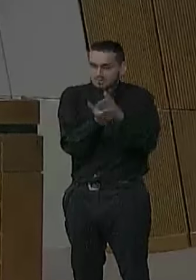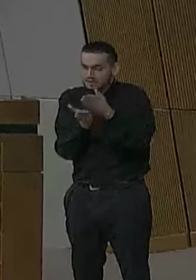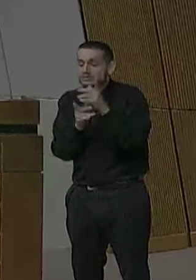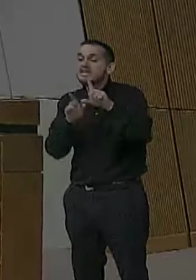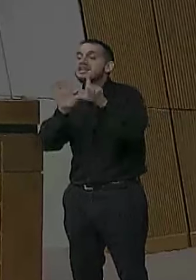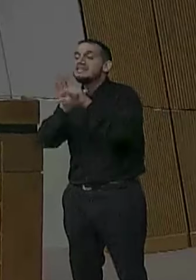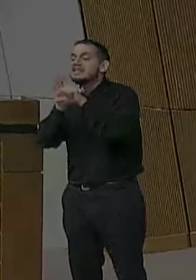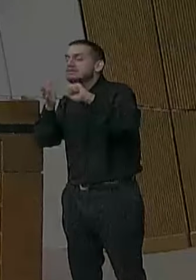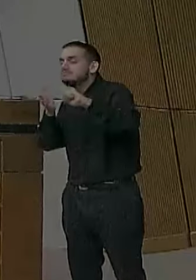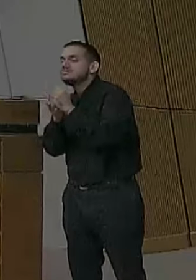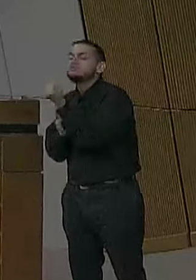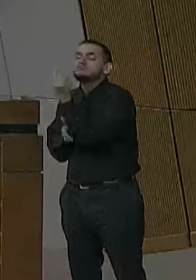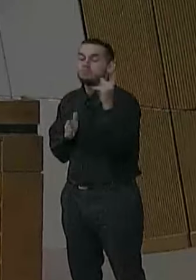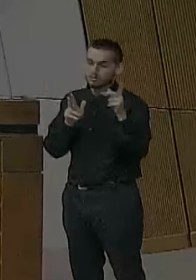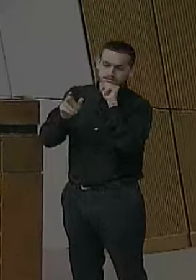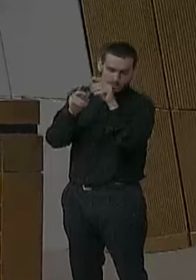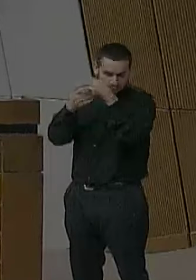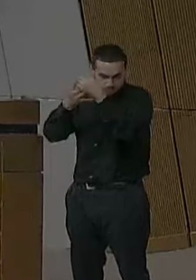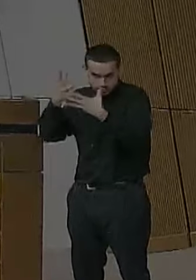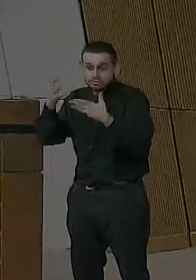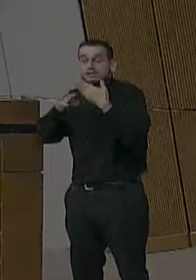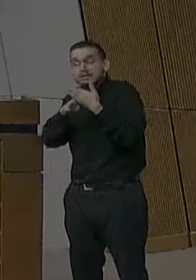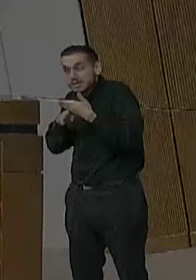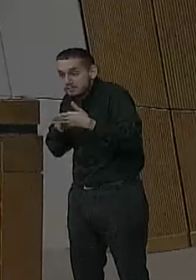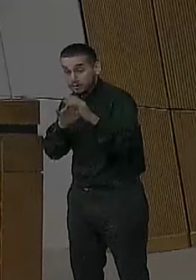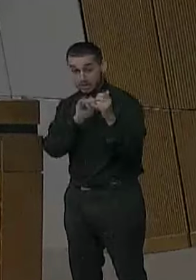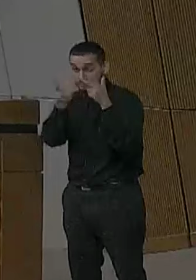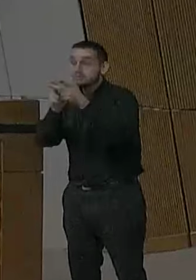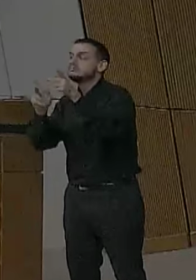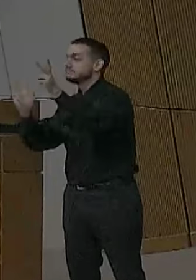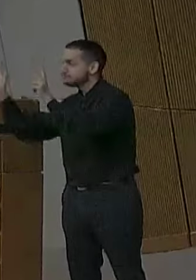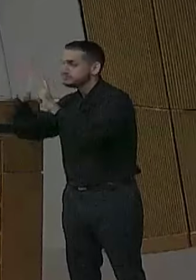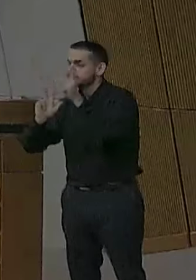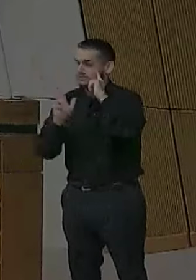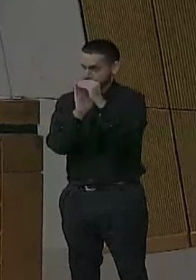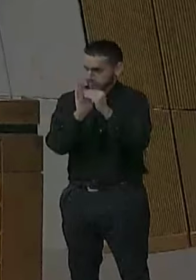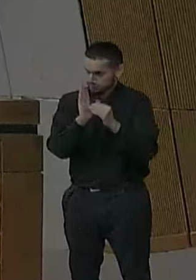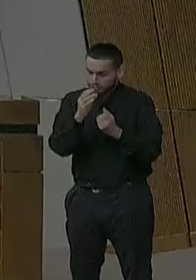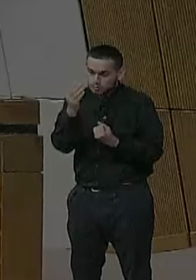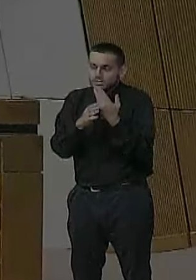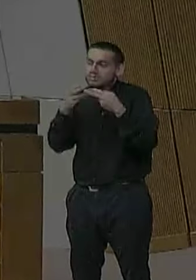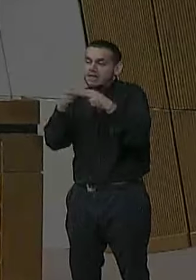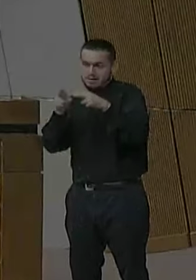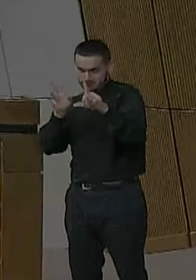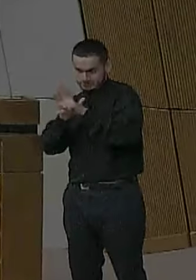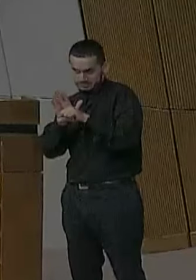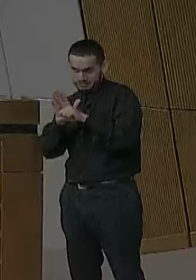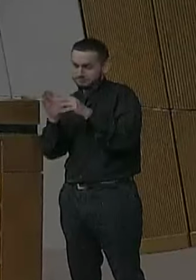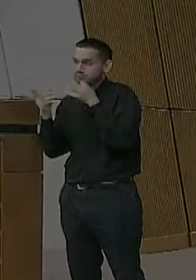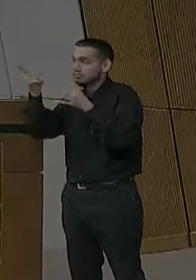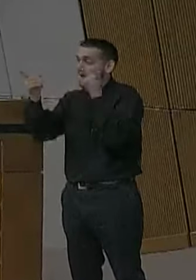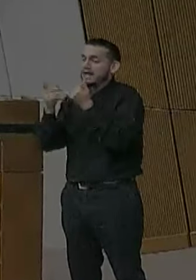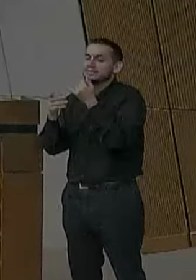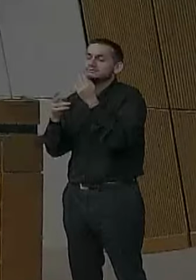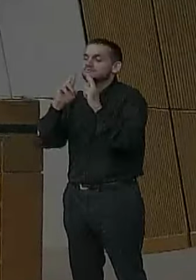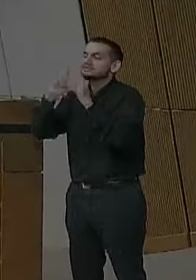qué ley era la que existía. Entonces, para después empezar a dar las palabras a algunos referentes de algunos sectores y para